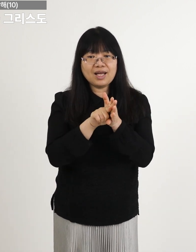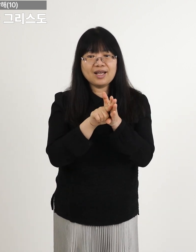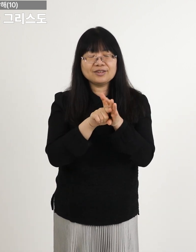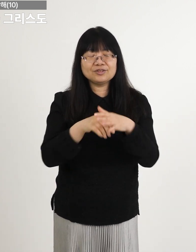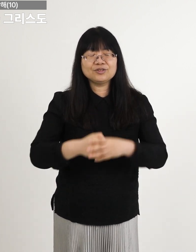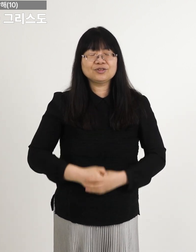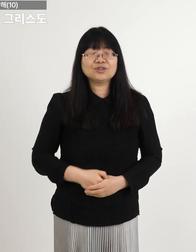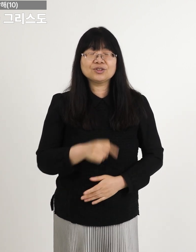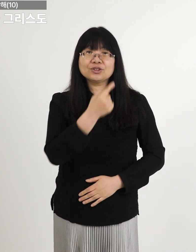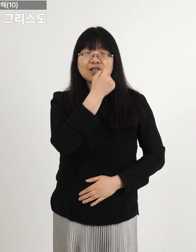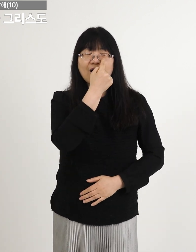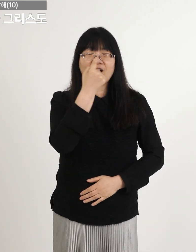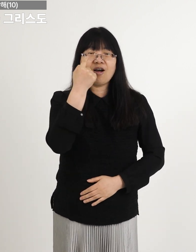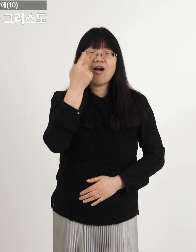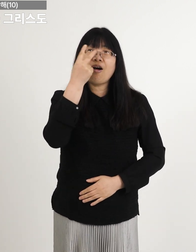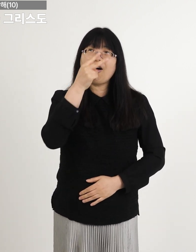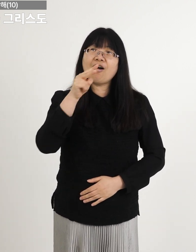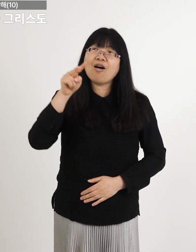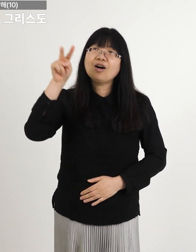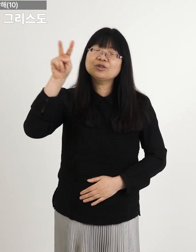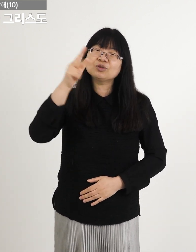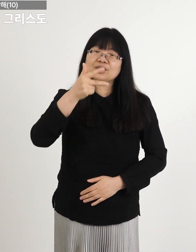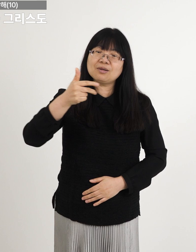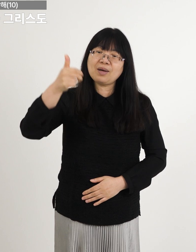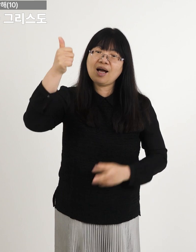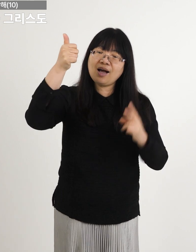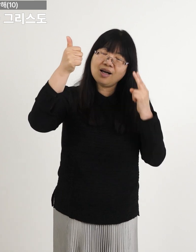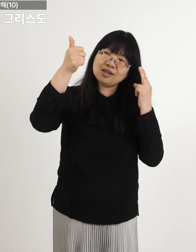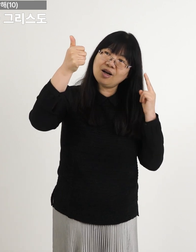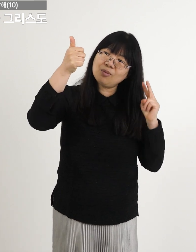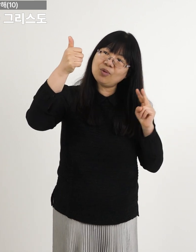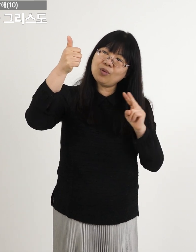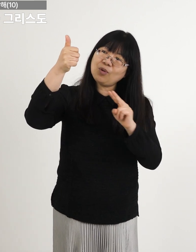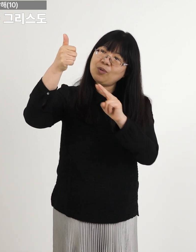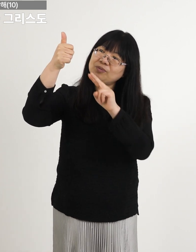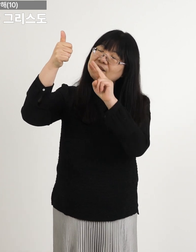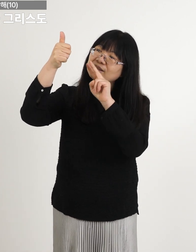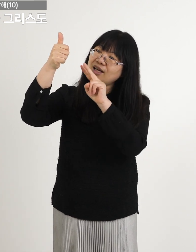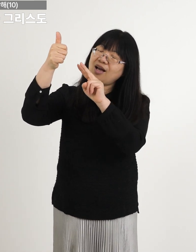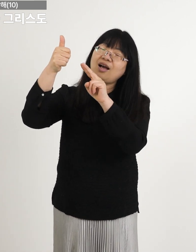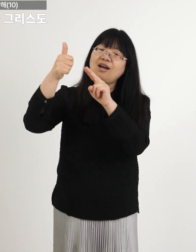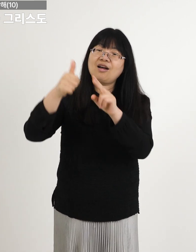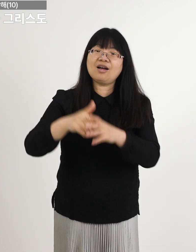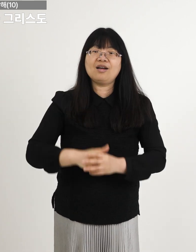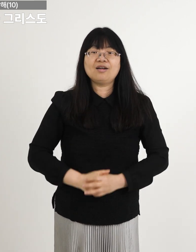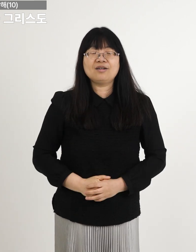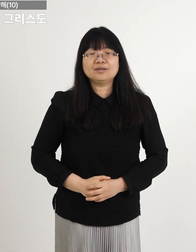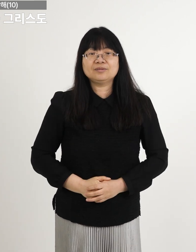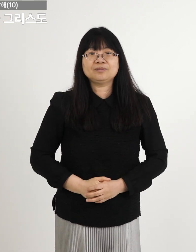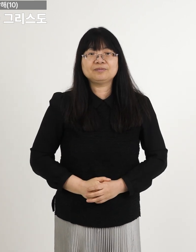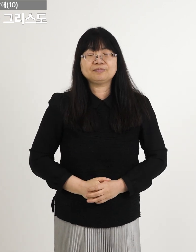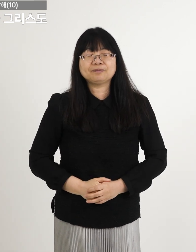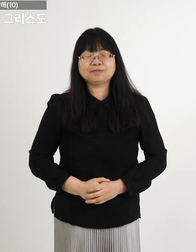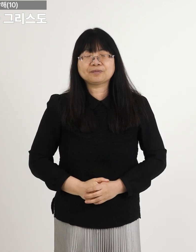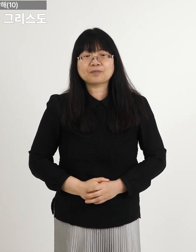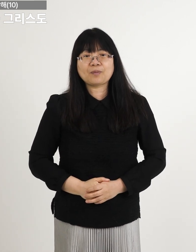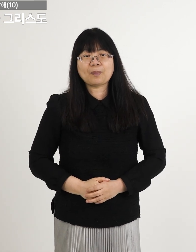믿음에 흔들어 주를 바라봅니다.